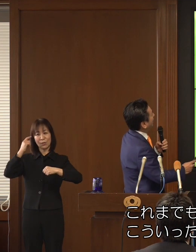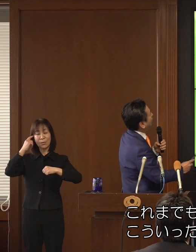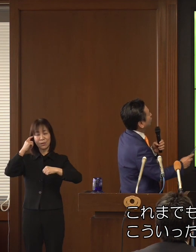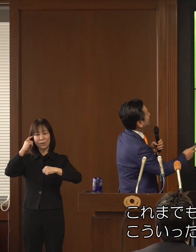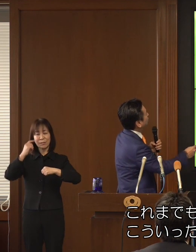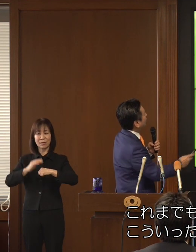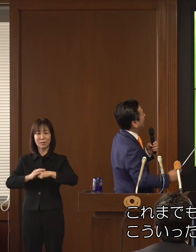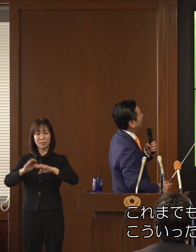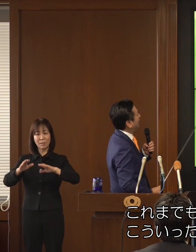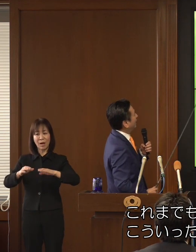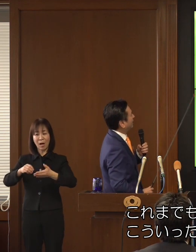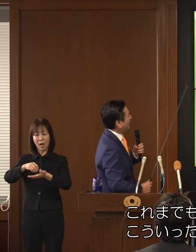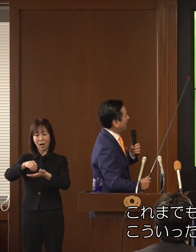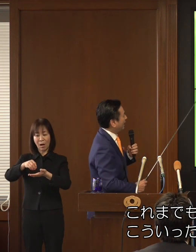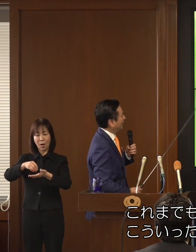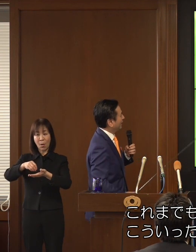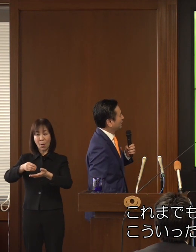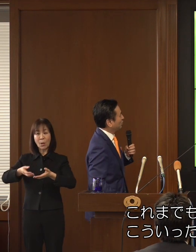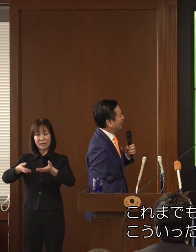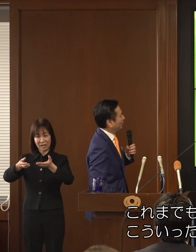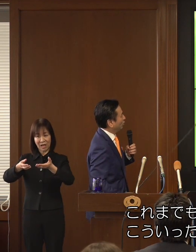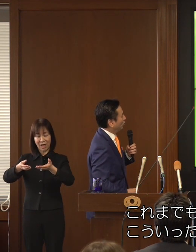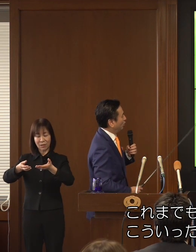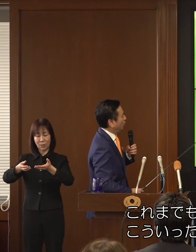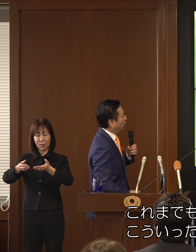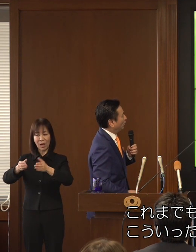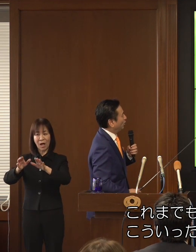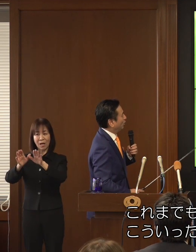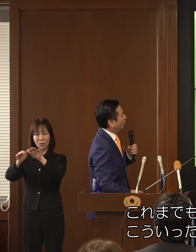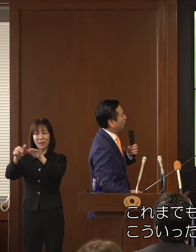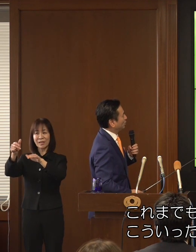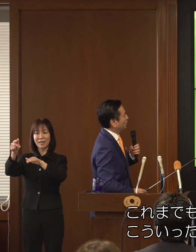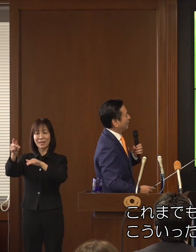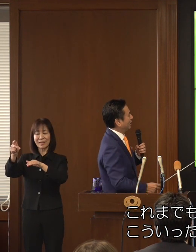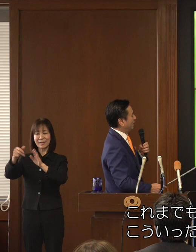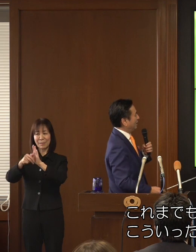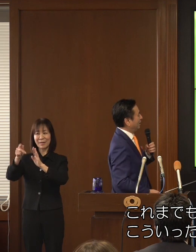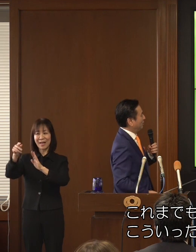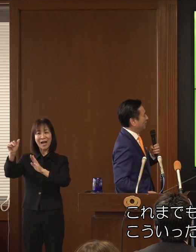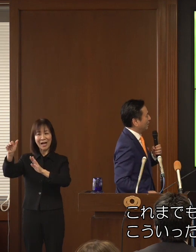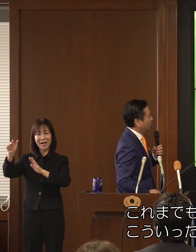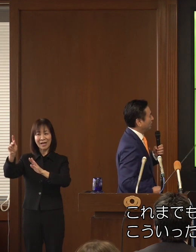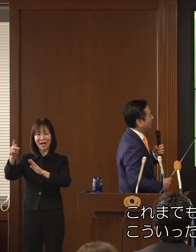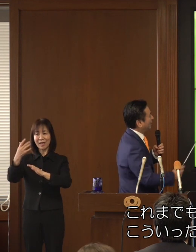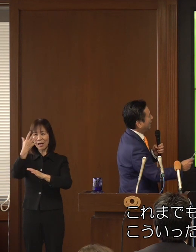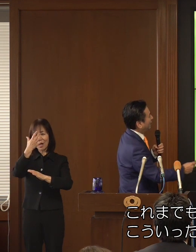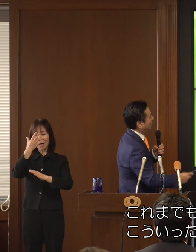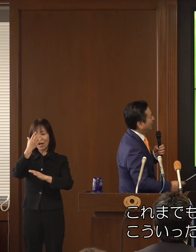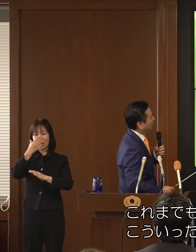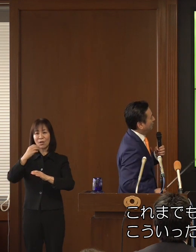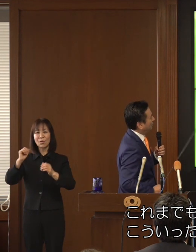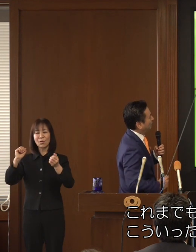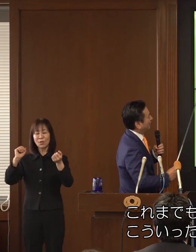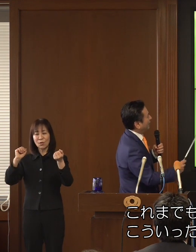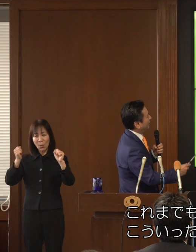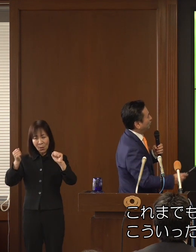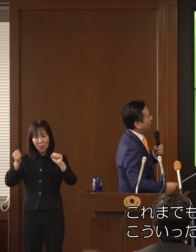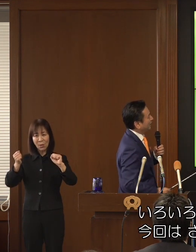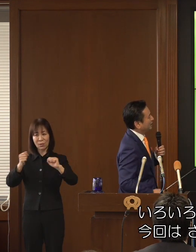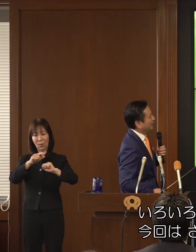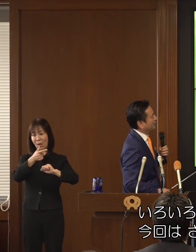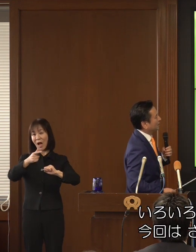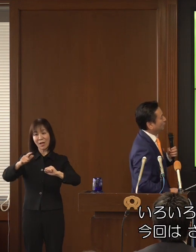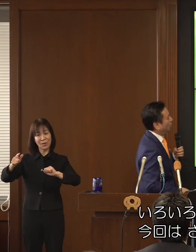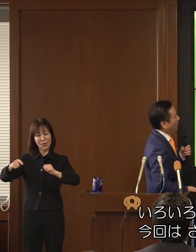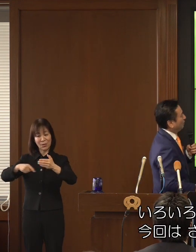でもですね、お茶とか鷹、それから能、それから、まあ、こういったメンバーでい